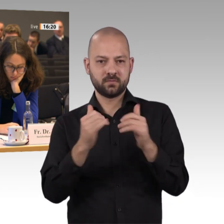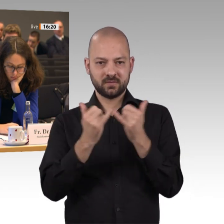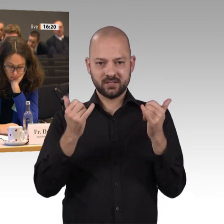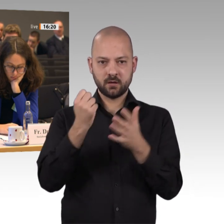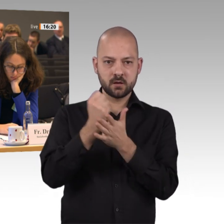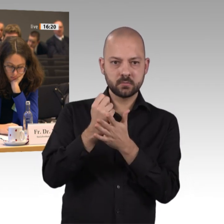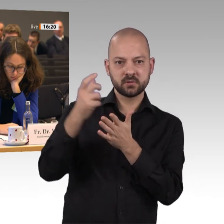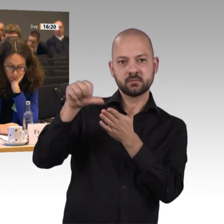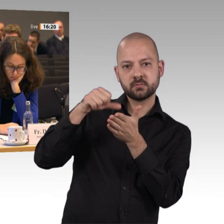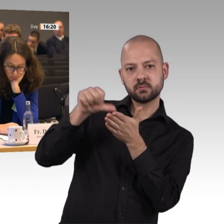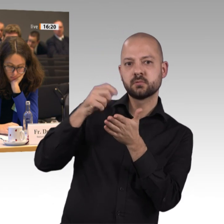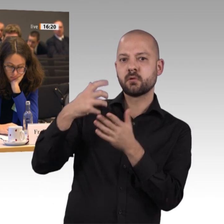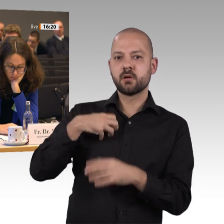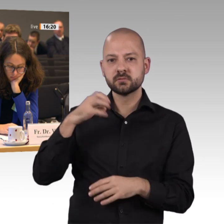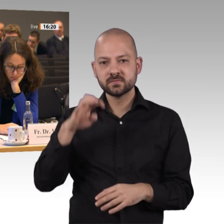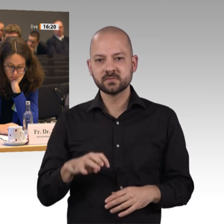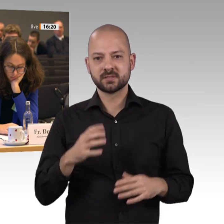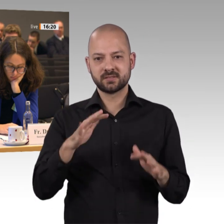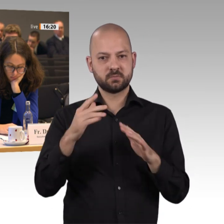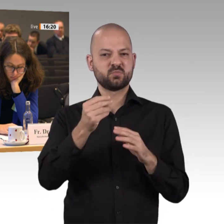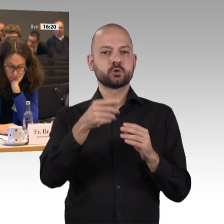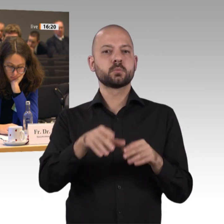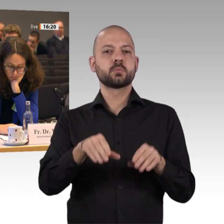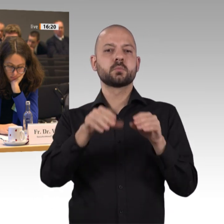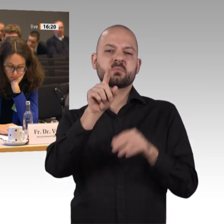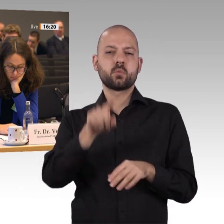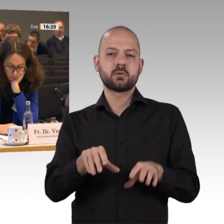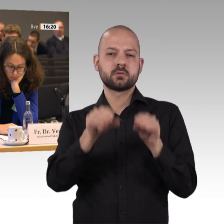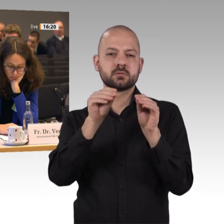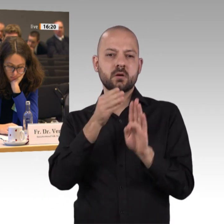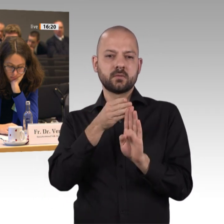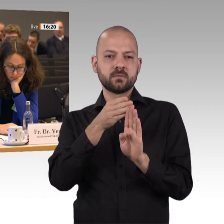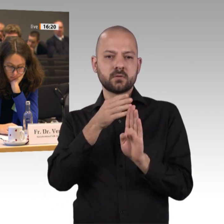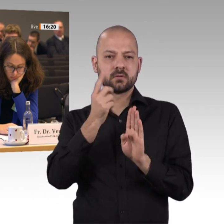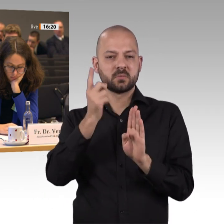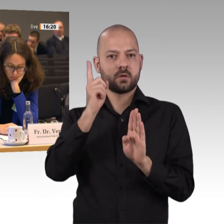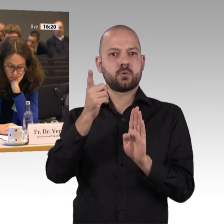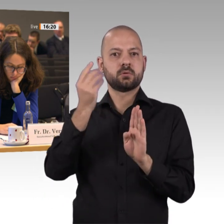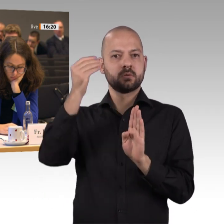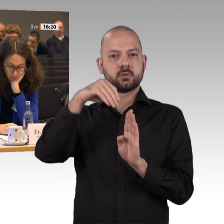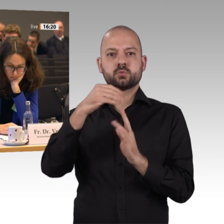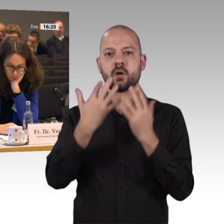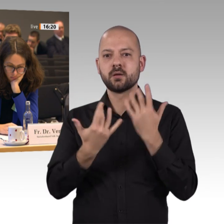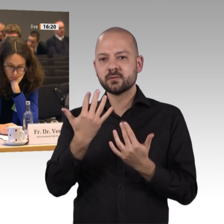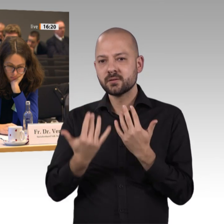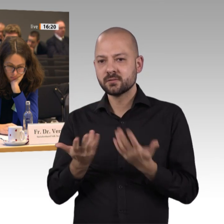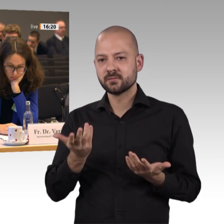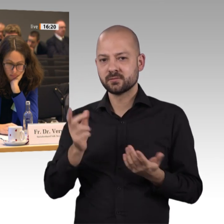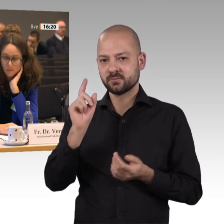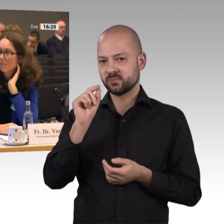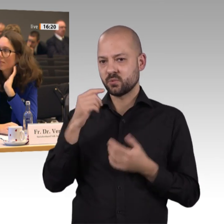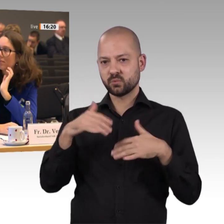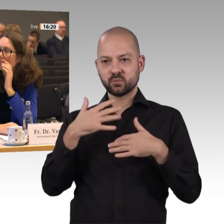mit einem Existenzminimum die ersten zwei Kalendermonate überbrücken, was sehr schwierig ist. Die Betroffenen können